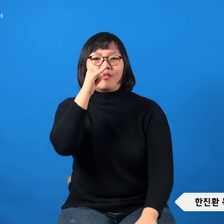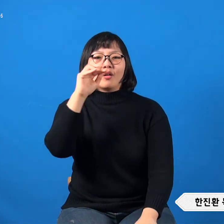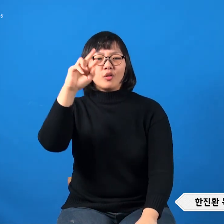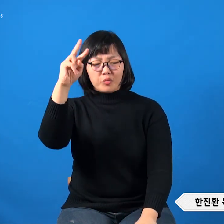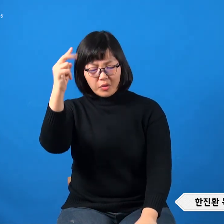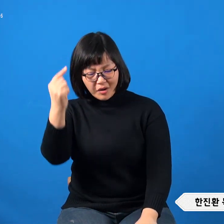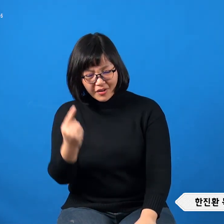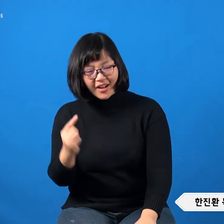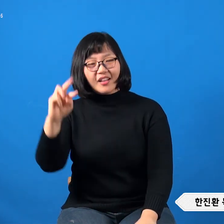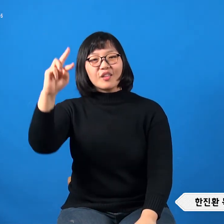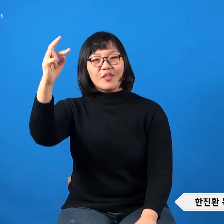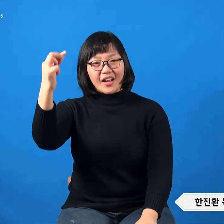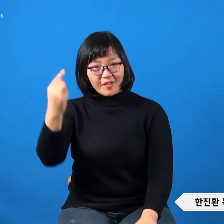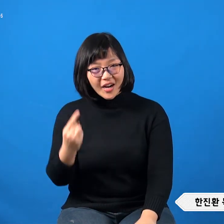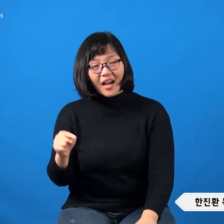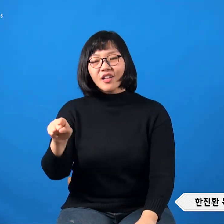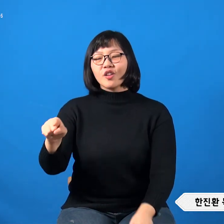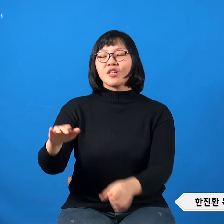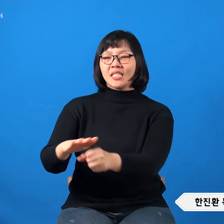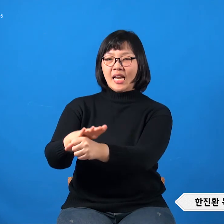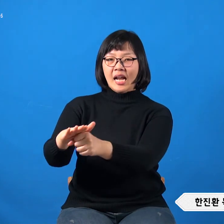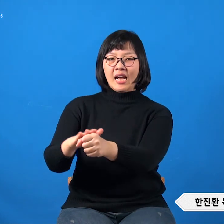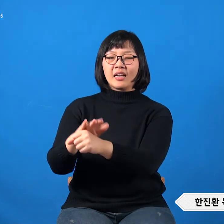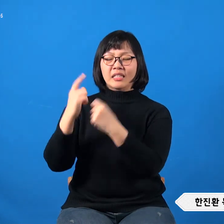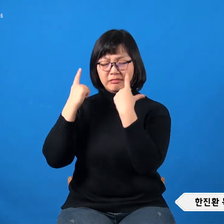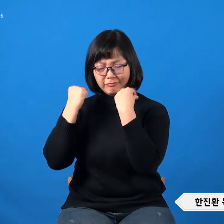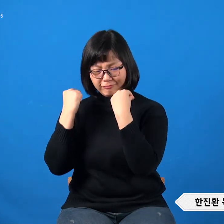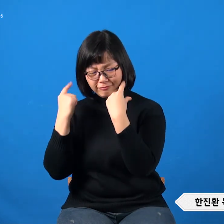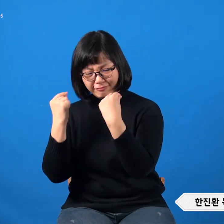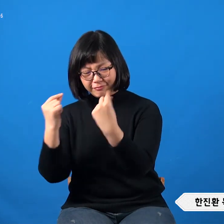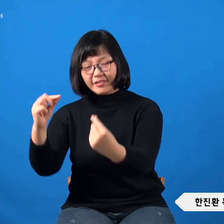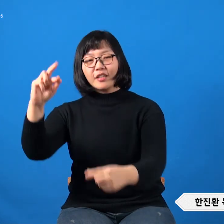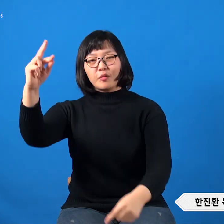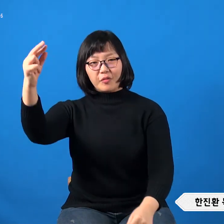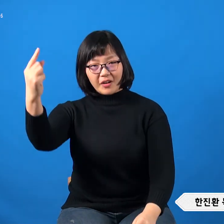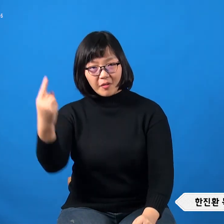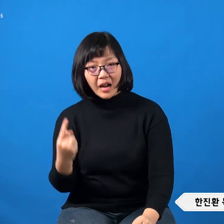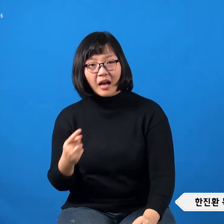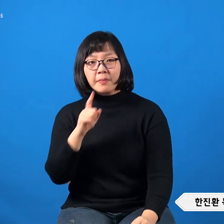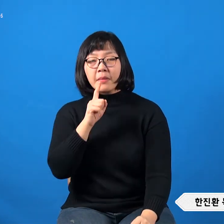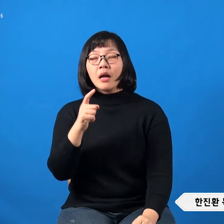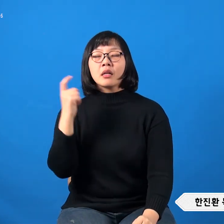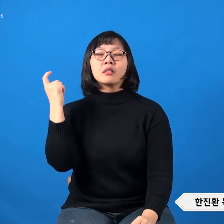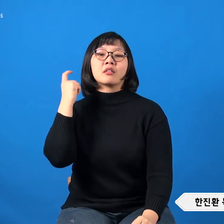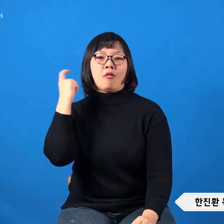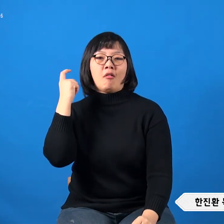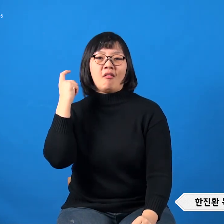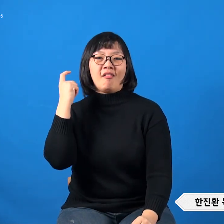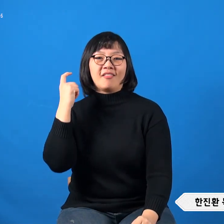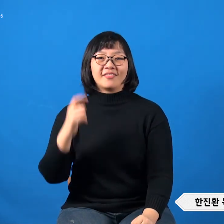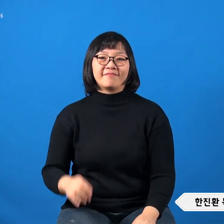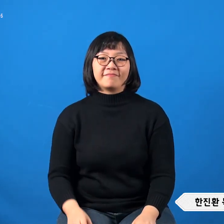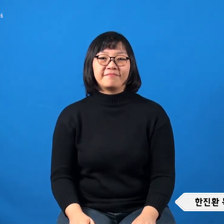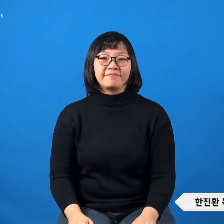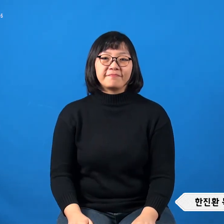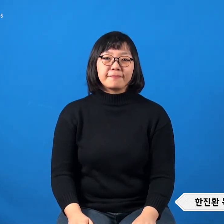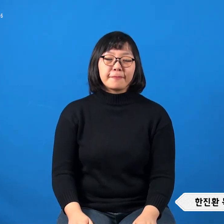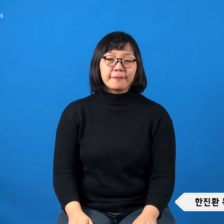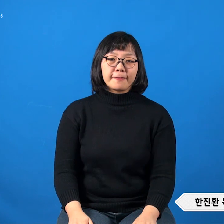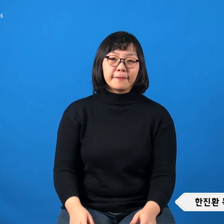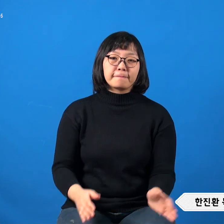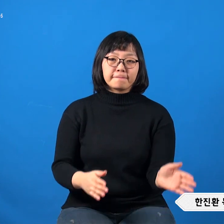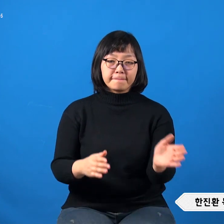돌아오너라 베드로야, 내가 너를 여전히 사랑하고 있다, 돌아오라. 그 음성을 들었습니다. 디베랴